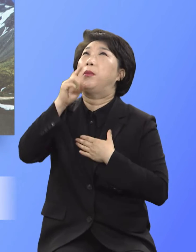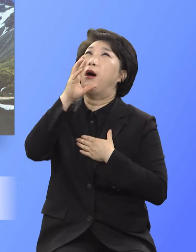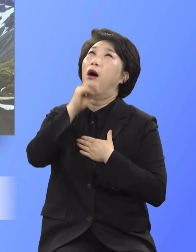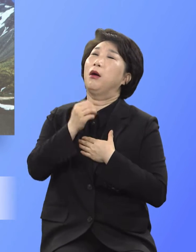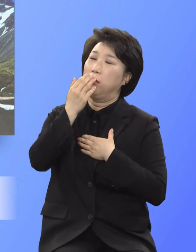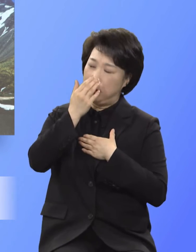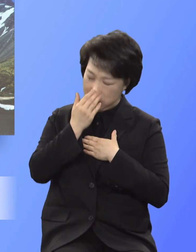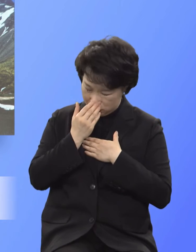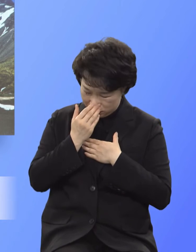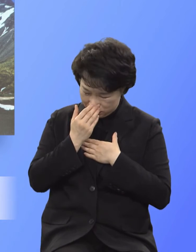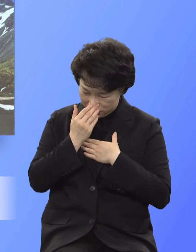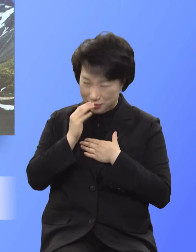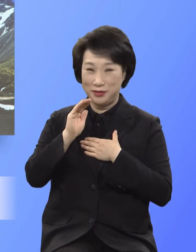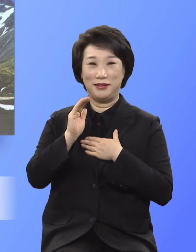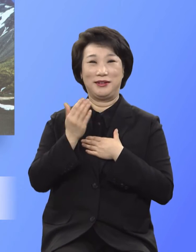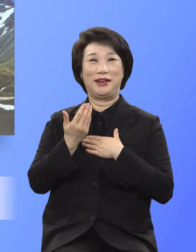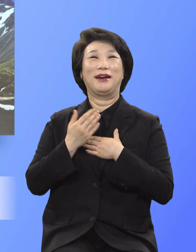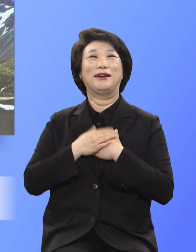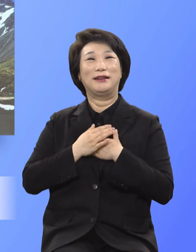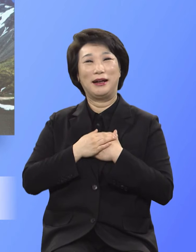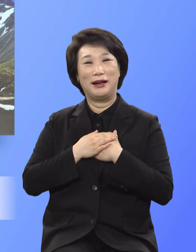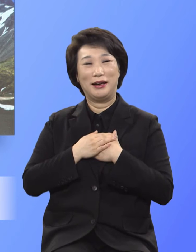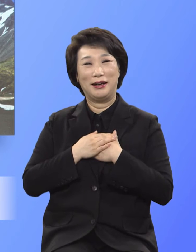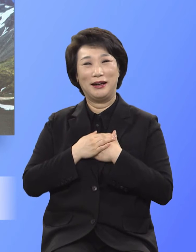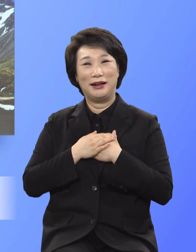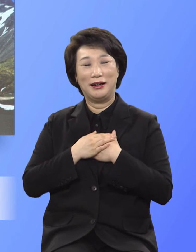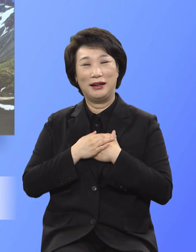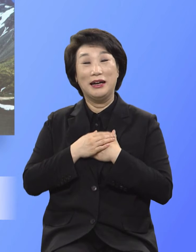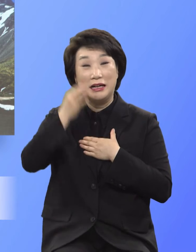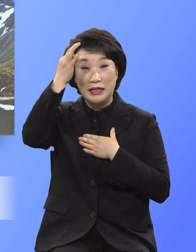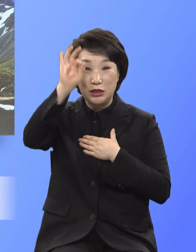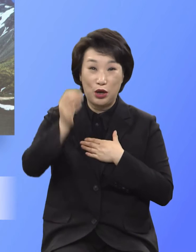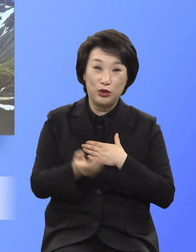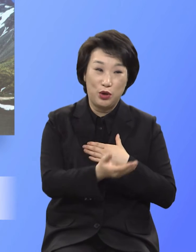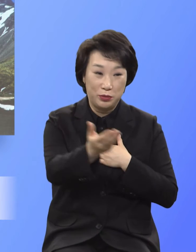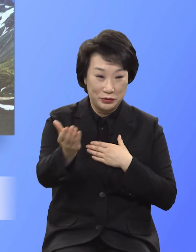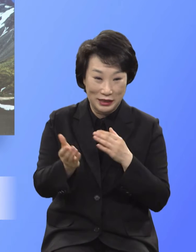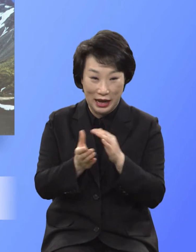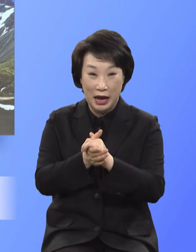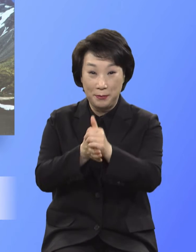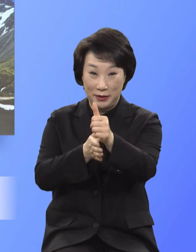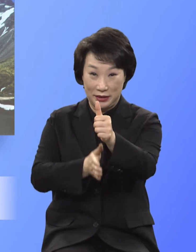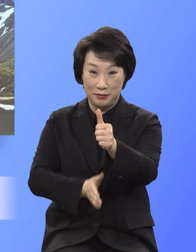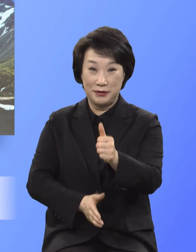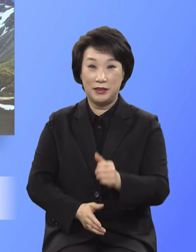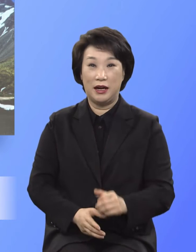없는 겸손한 자가 되었다는 것입니다. 인정하시면 아멘 합시다.